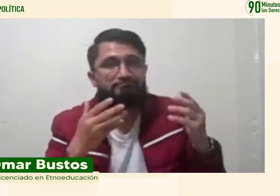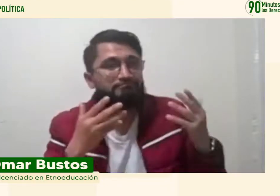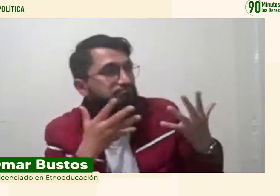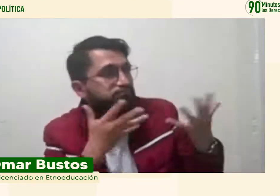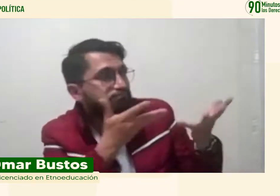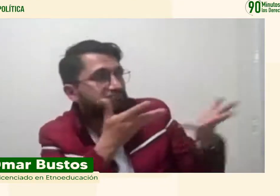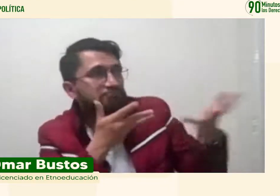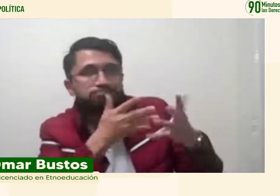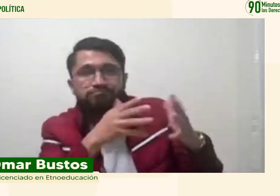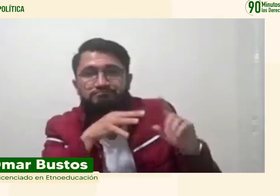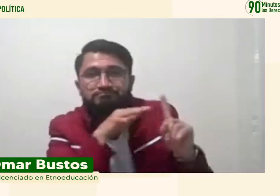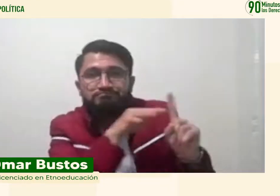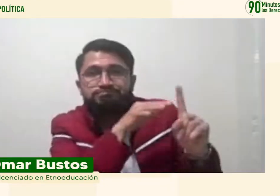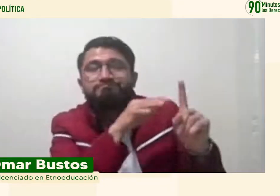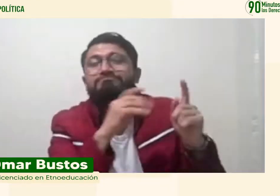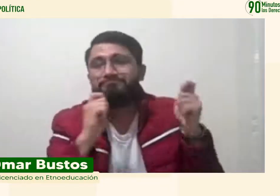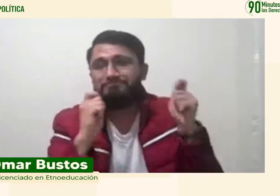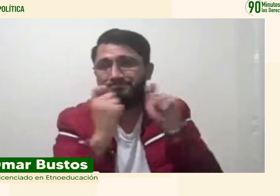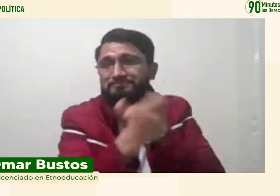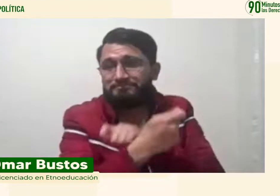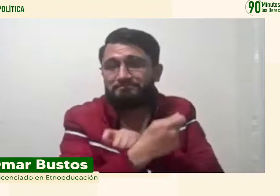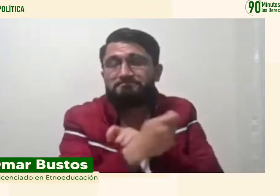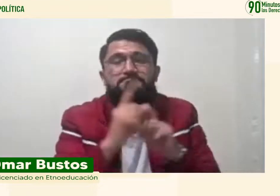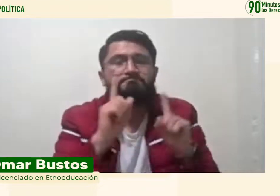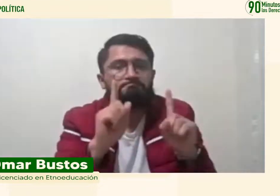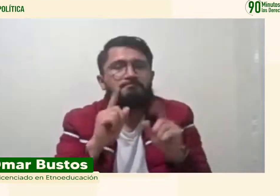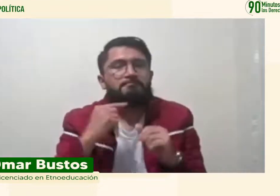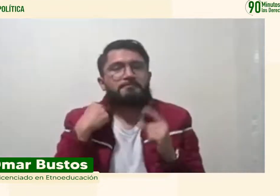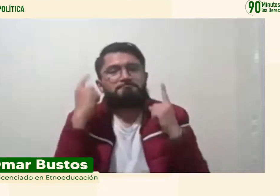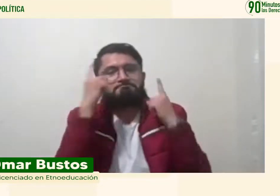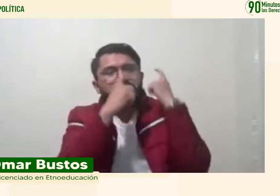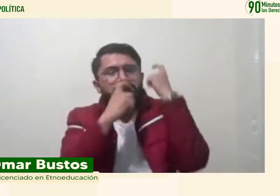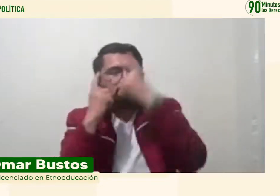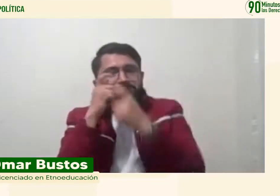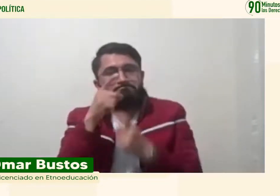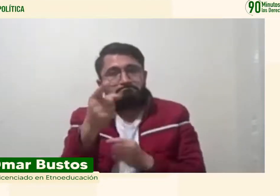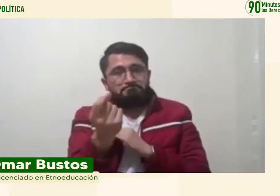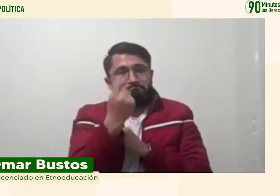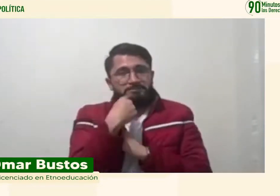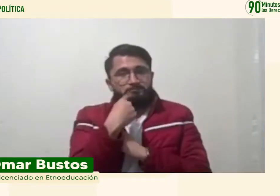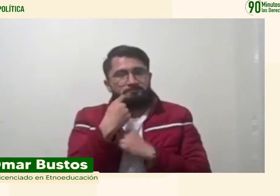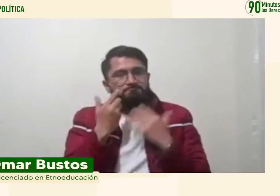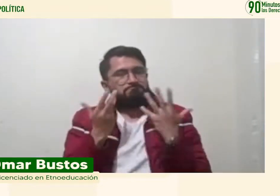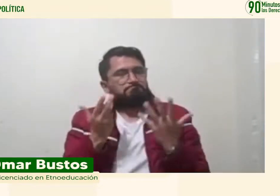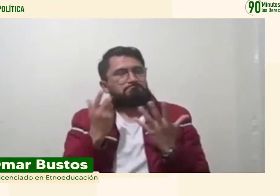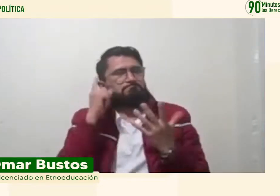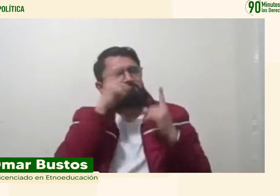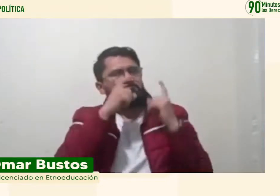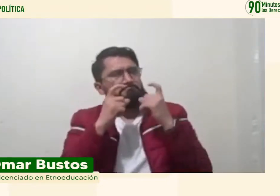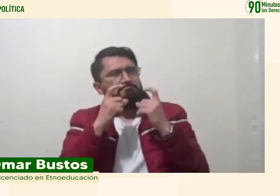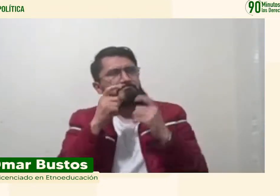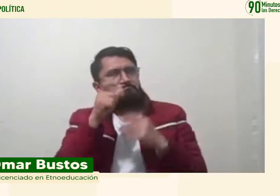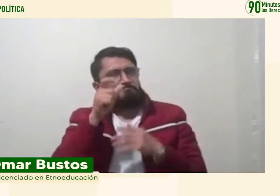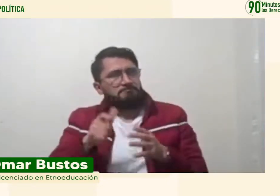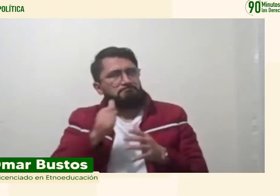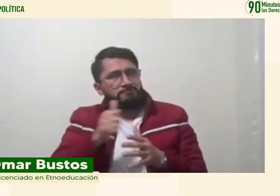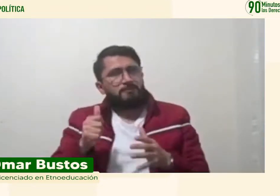la situación se ha transformado sustanciadas incidencia pero que se es de reflexionar a esta pregunta